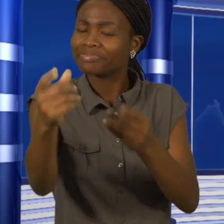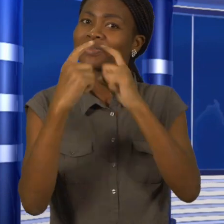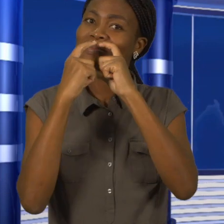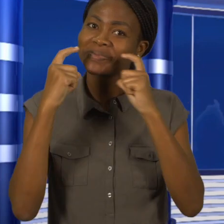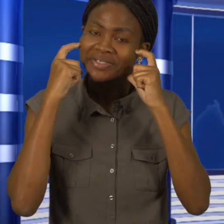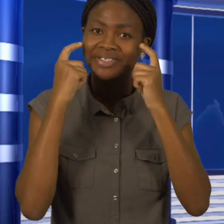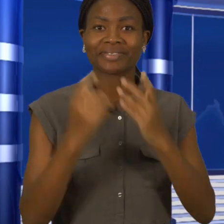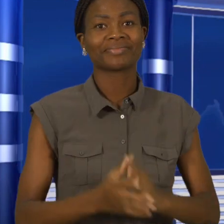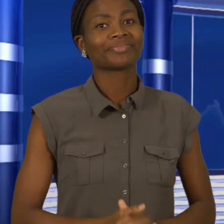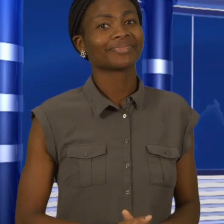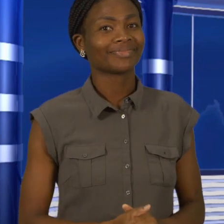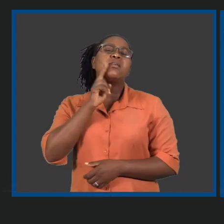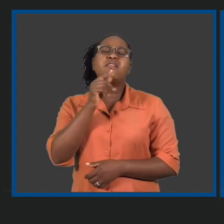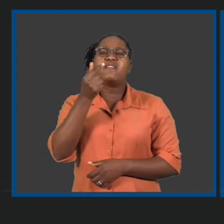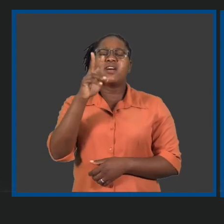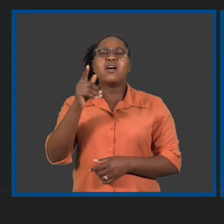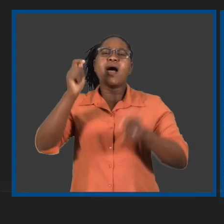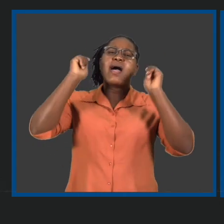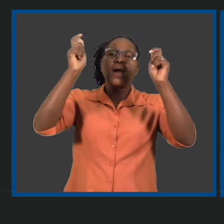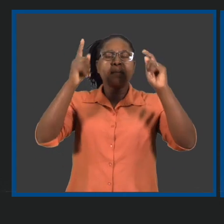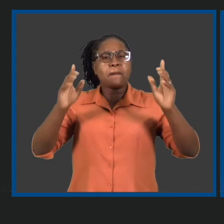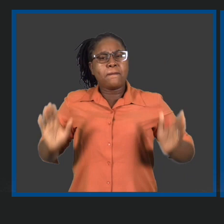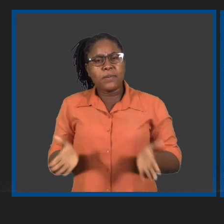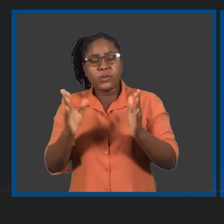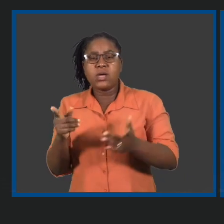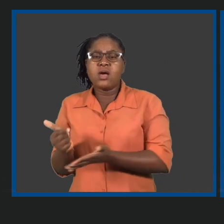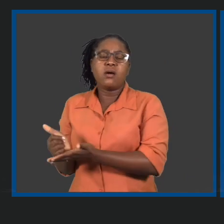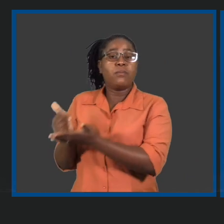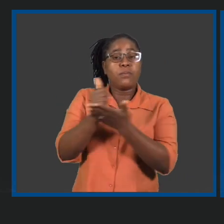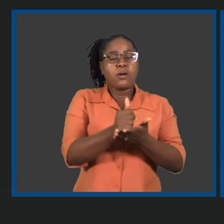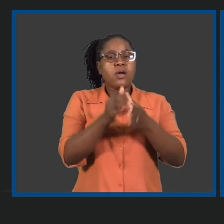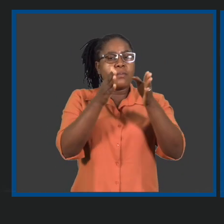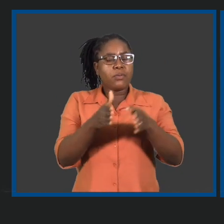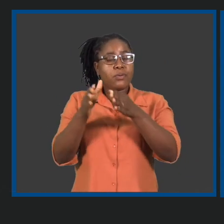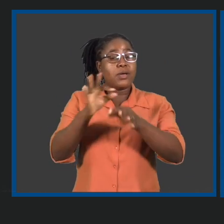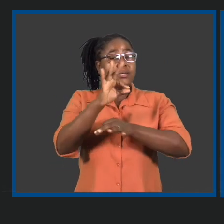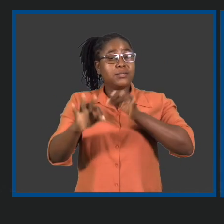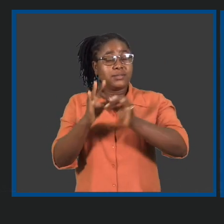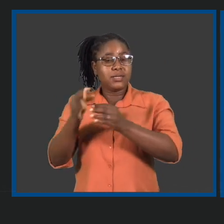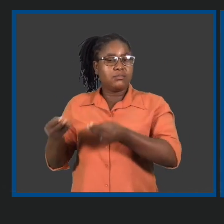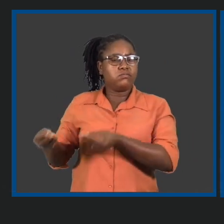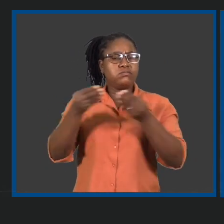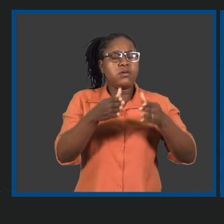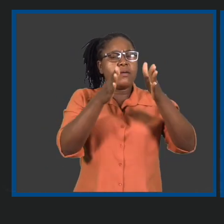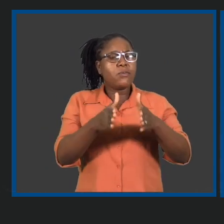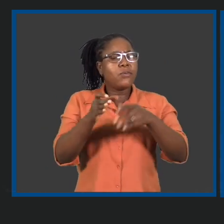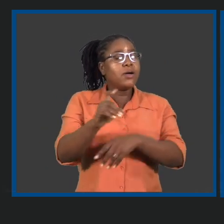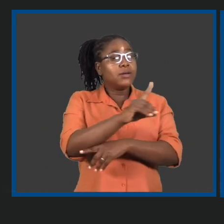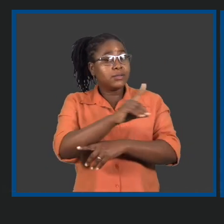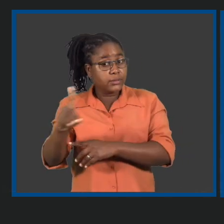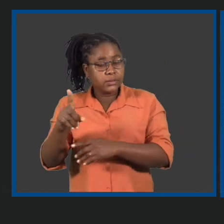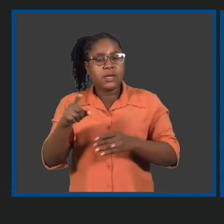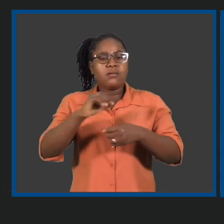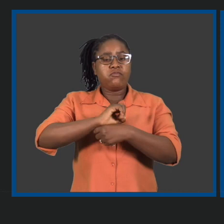respectiva distribuição. A TV Surdo promoveu uma campanha de angariação de máscaras de proteção para apoiar